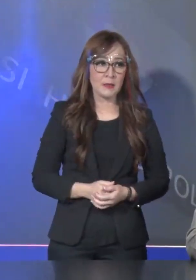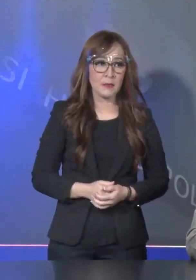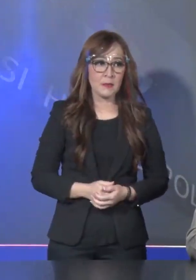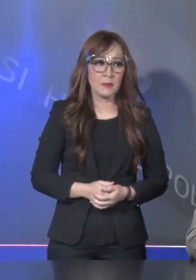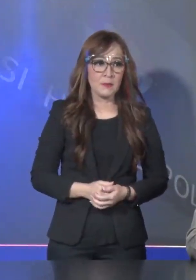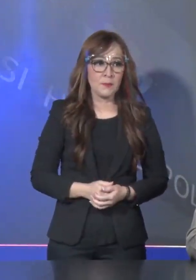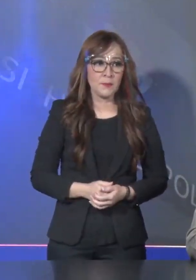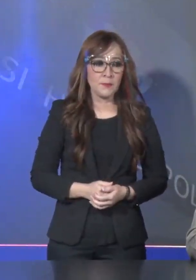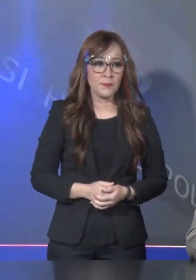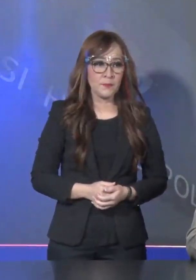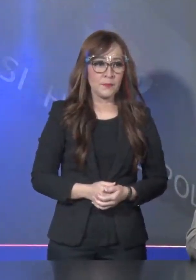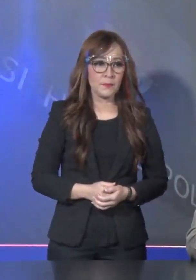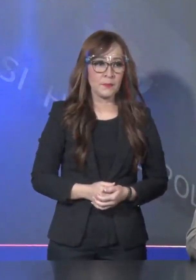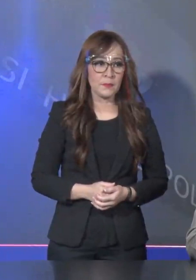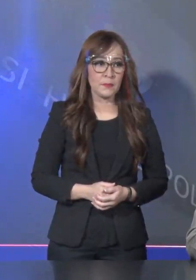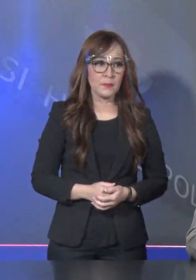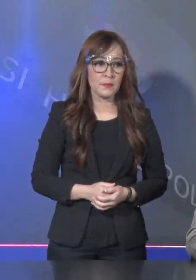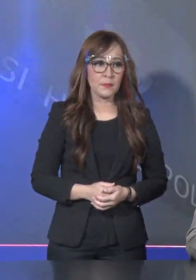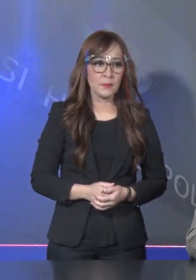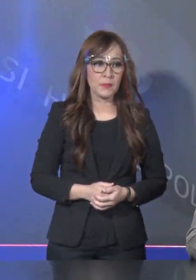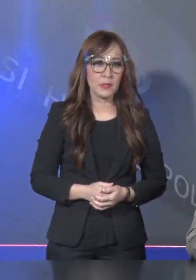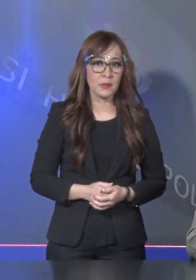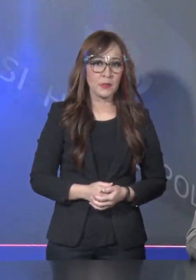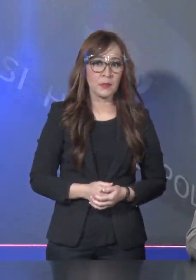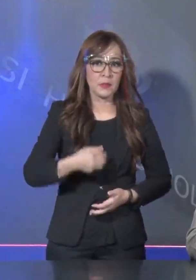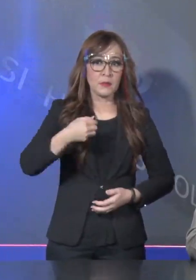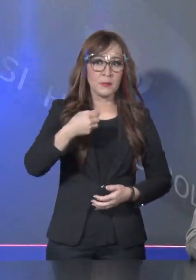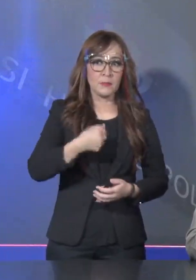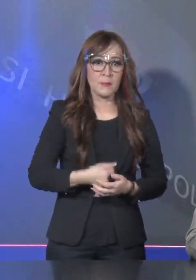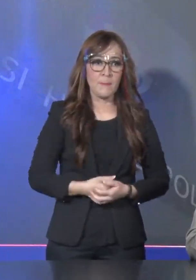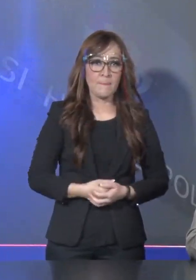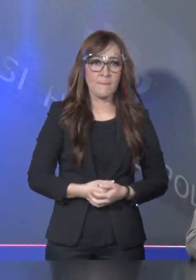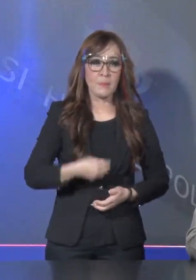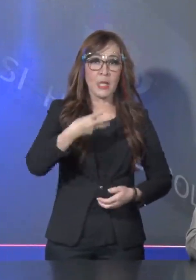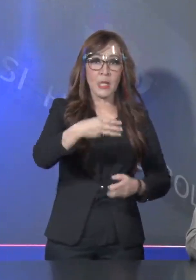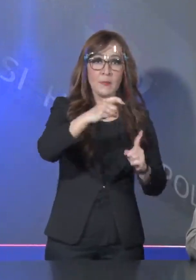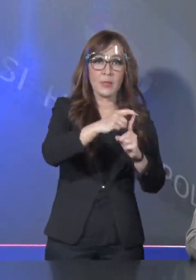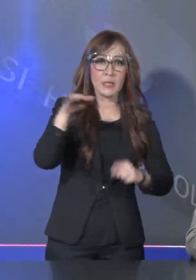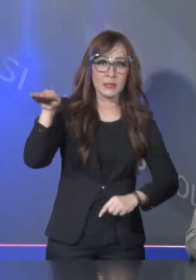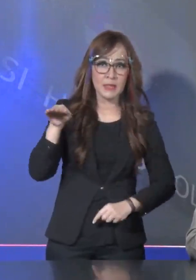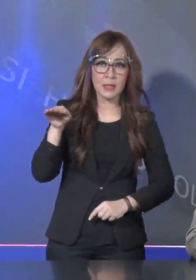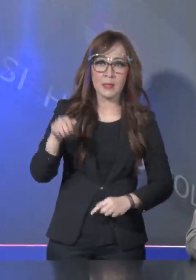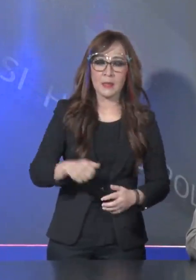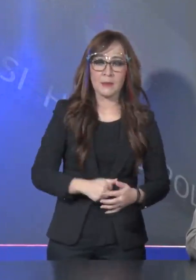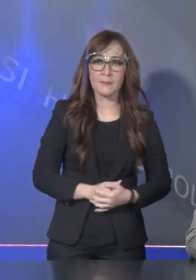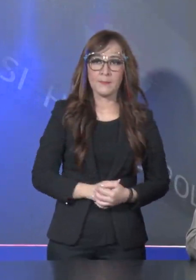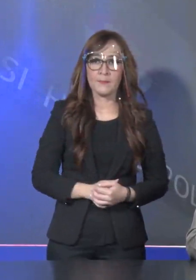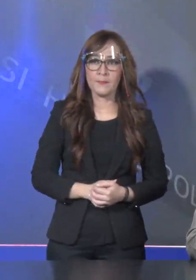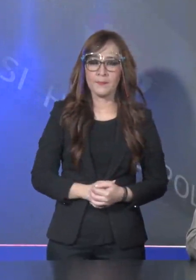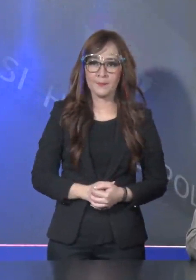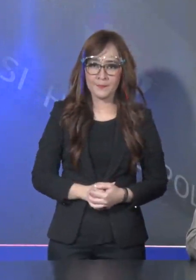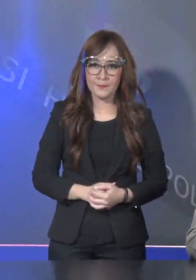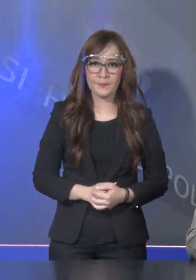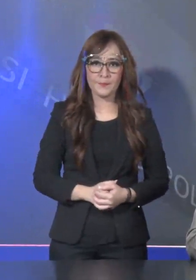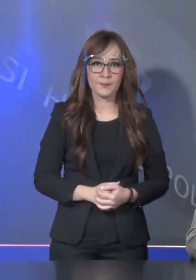Eko P. P. Papa. Papa Zulu. Oke. Baik, rekan-rekan